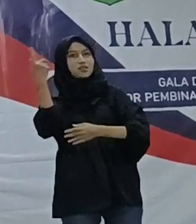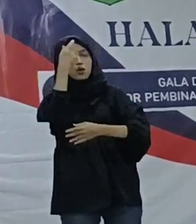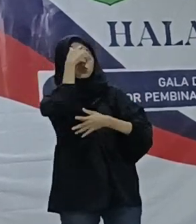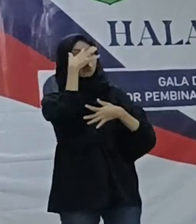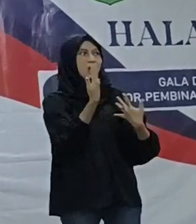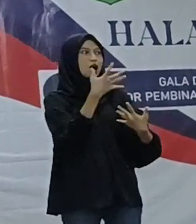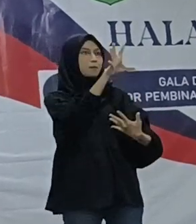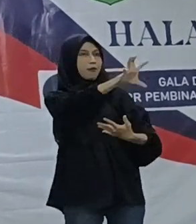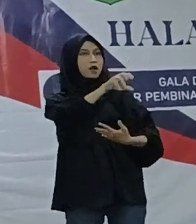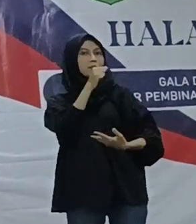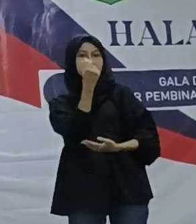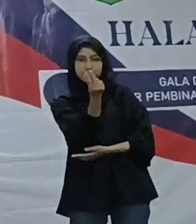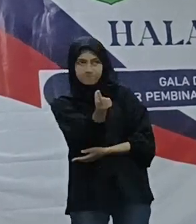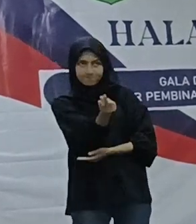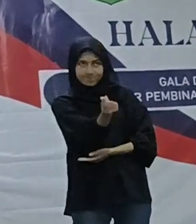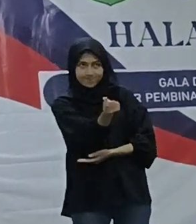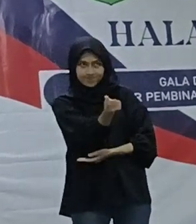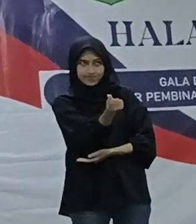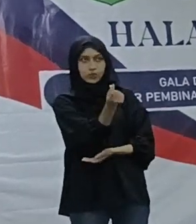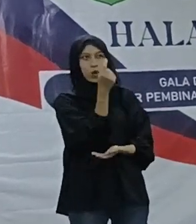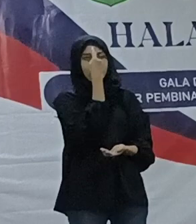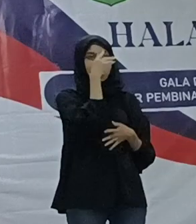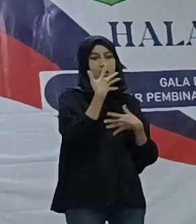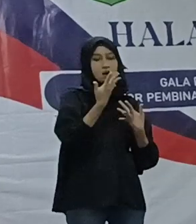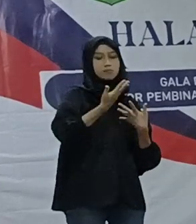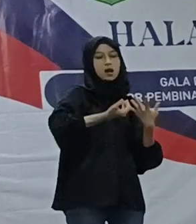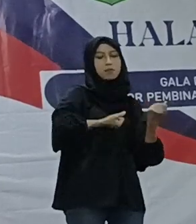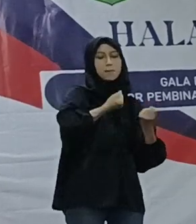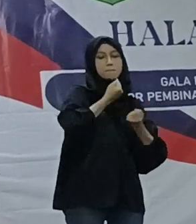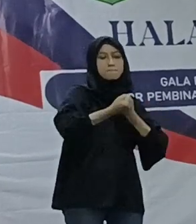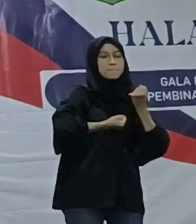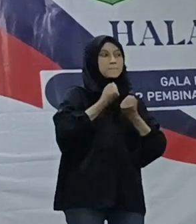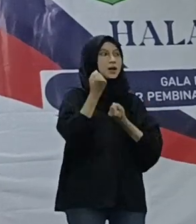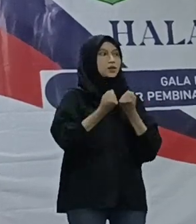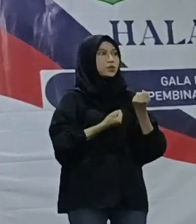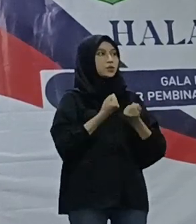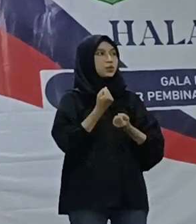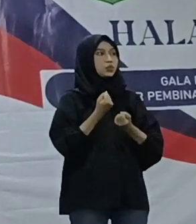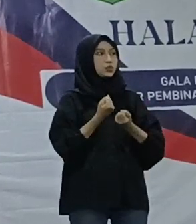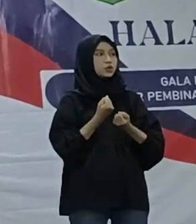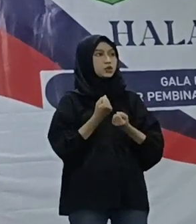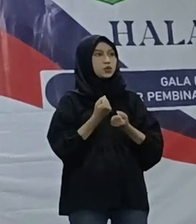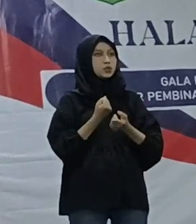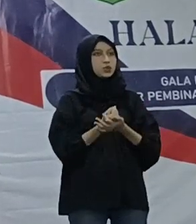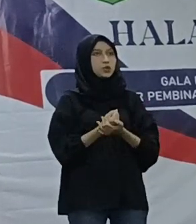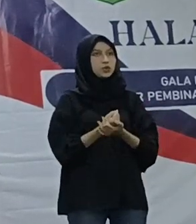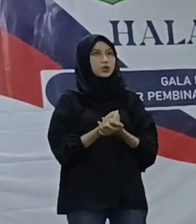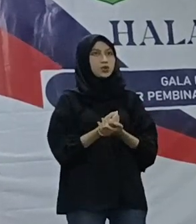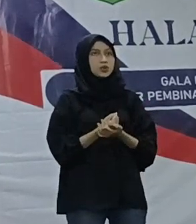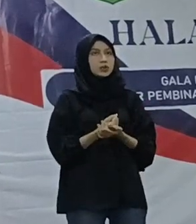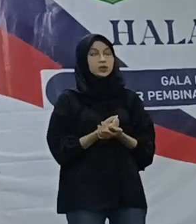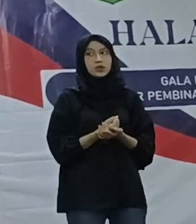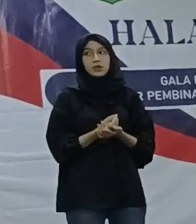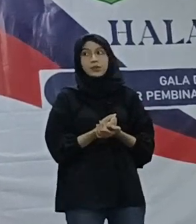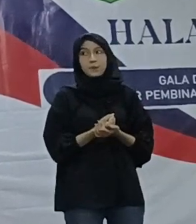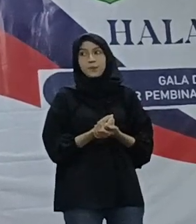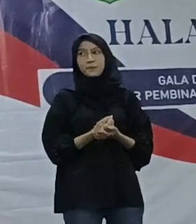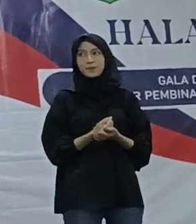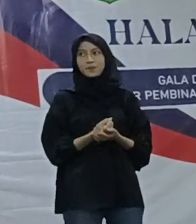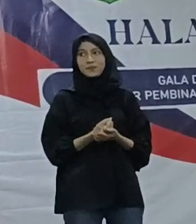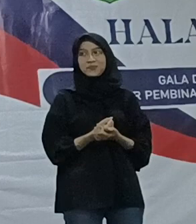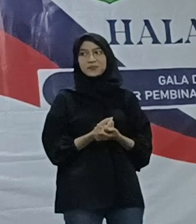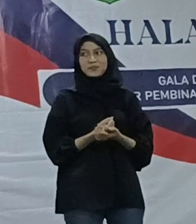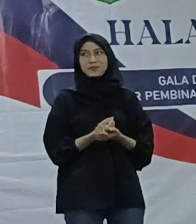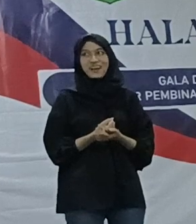mengejar dana CSR-nya. Nah, ini kami kerjasama dengan Pegadaian, awal bulan sudah launching. Kita